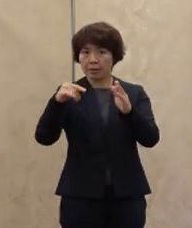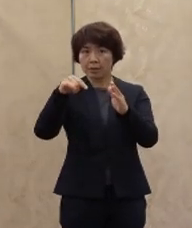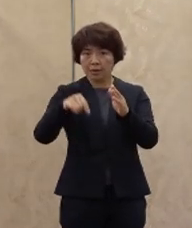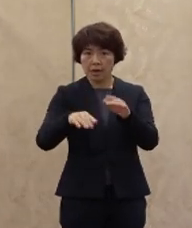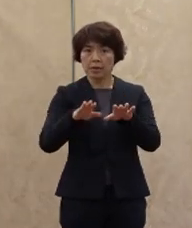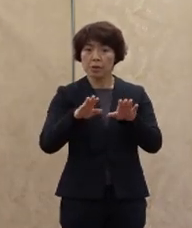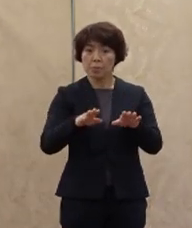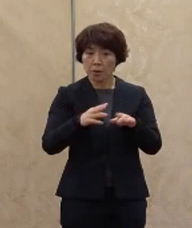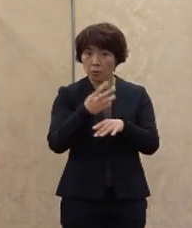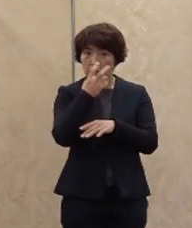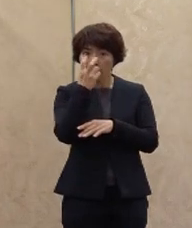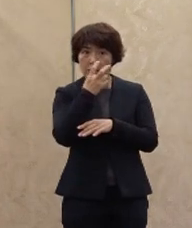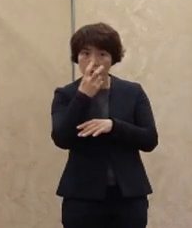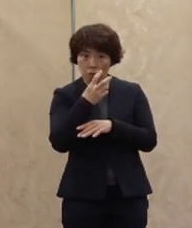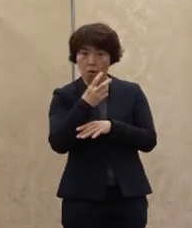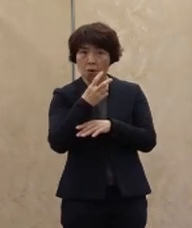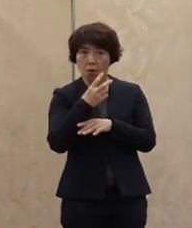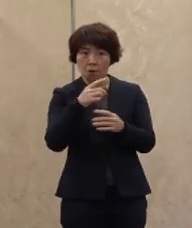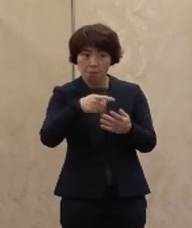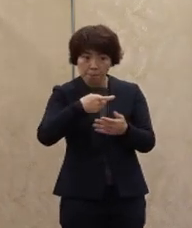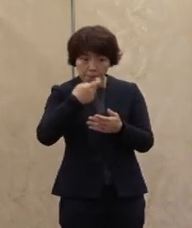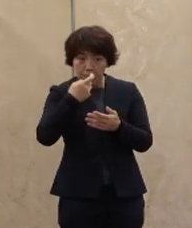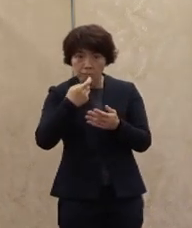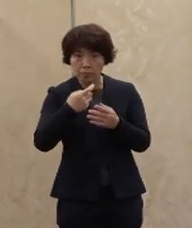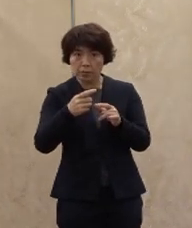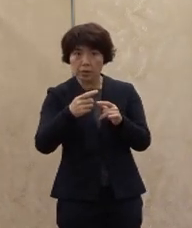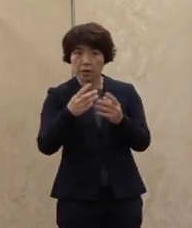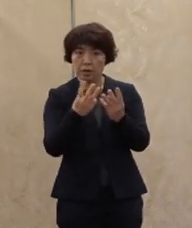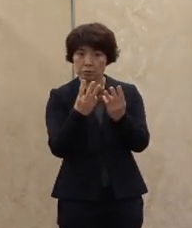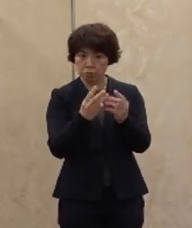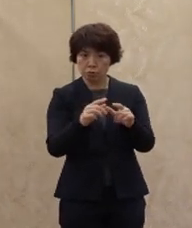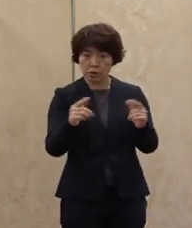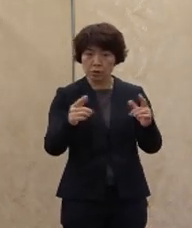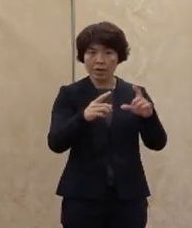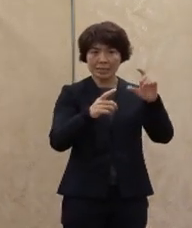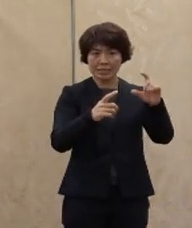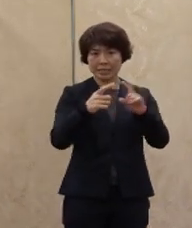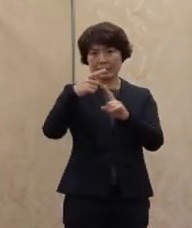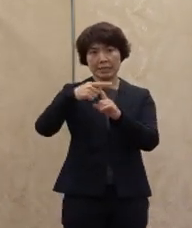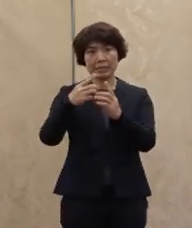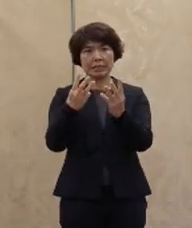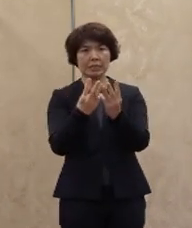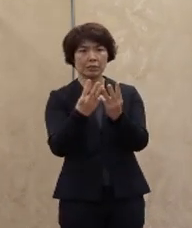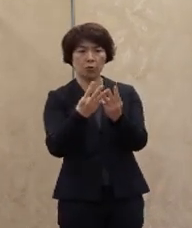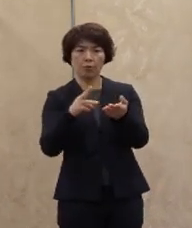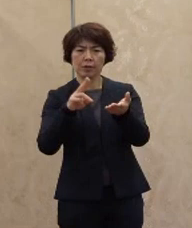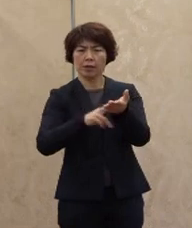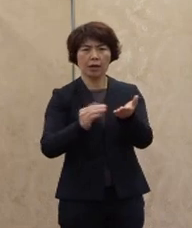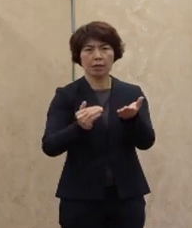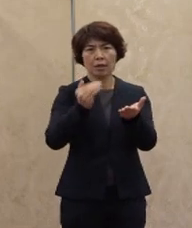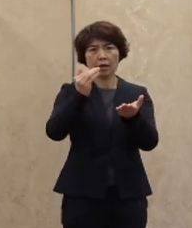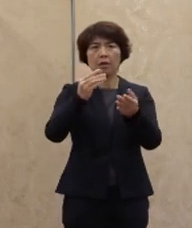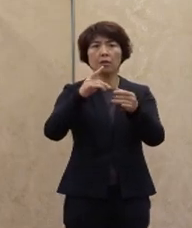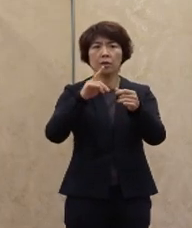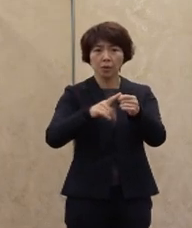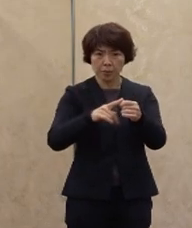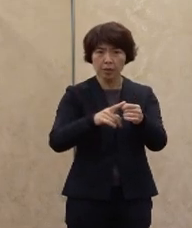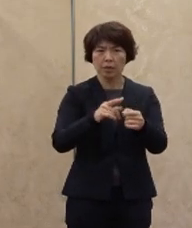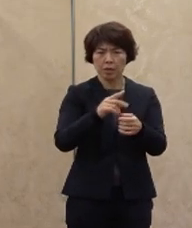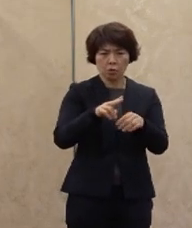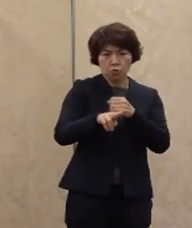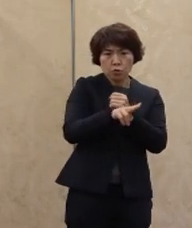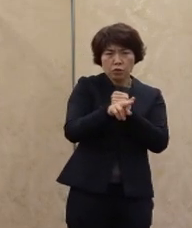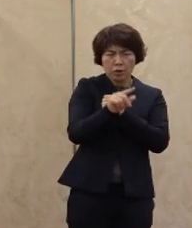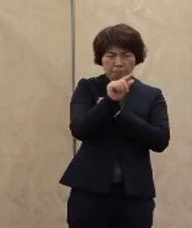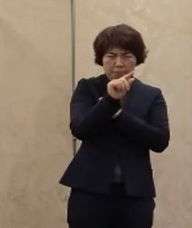査でのサンプル遺伝子の増幅回数を示す CT 値、この設定が高すぎるために、微量のウイルス